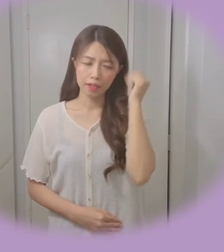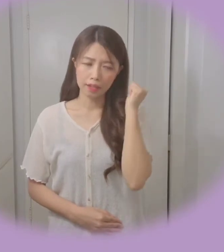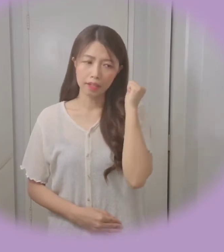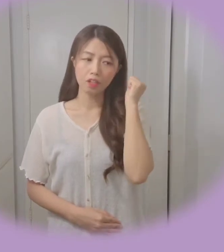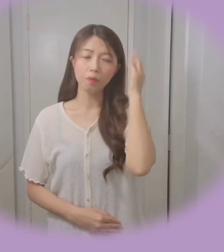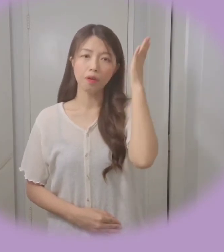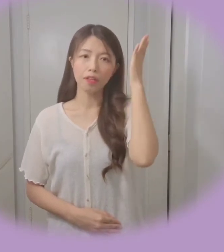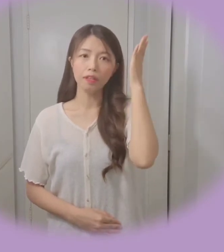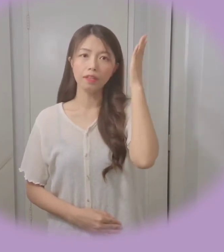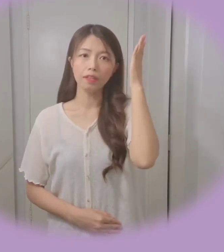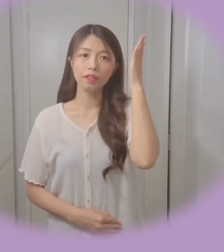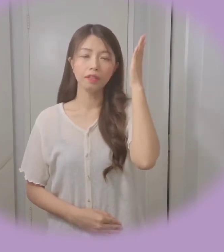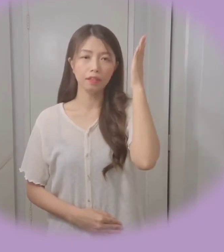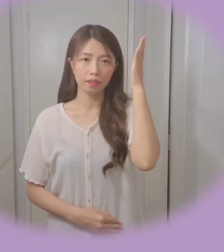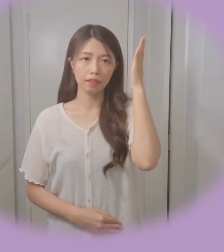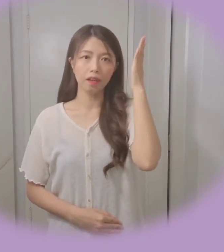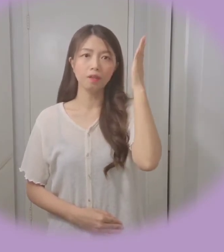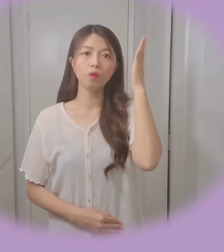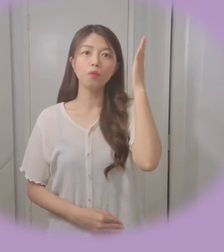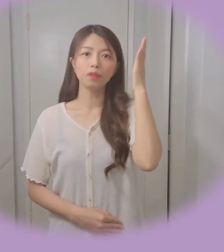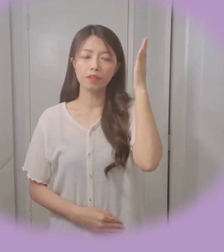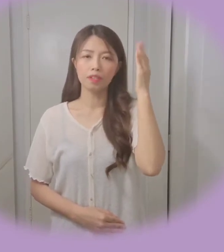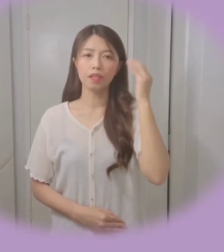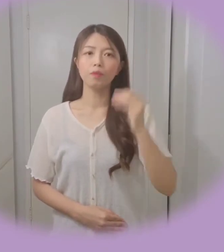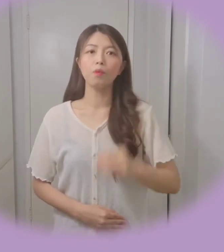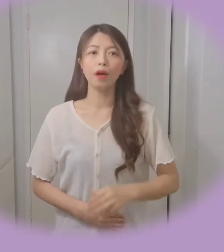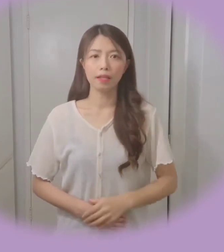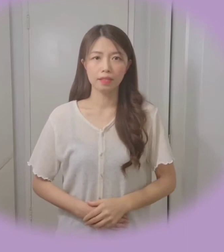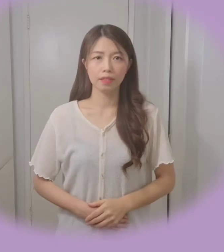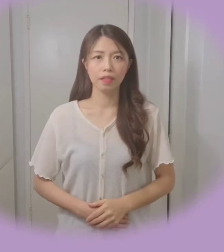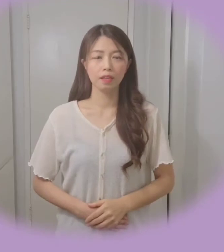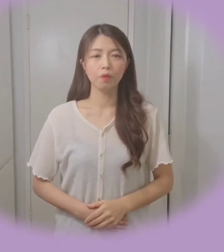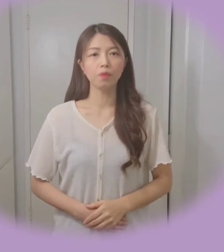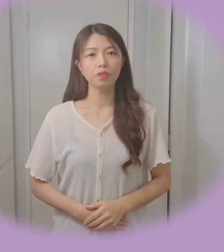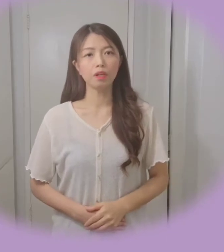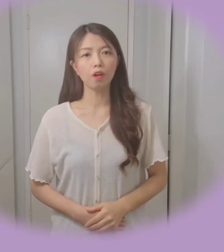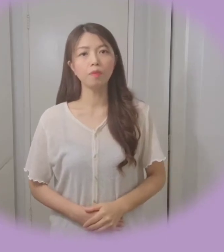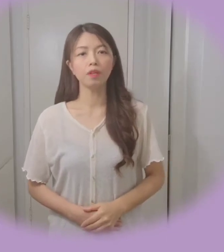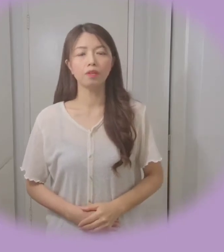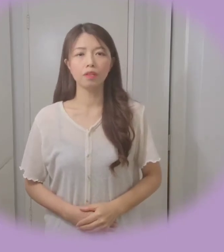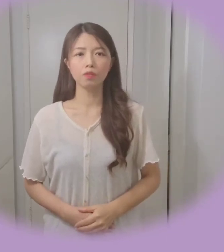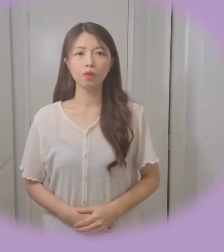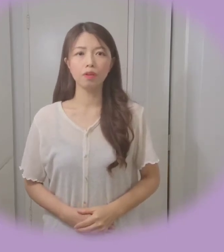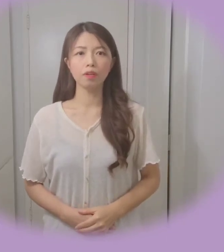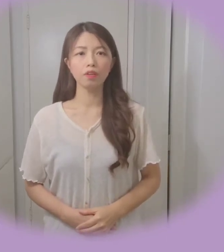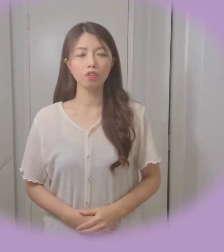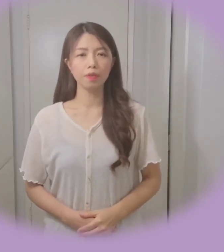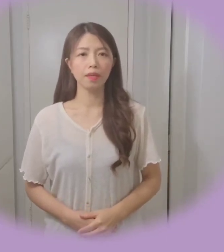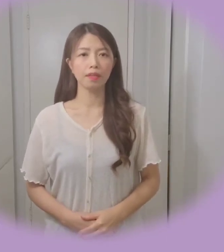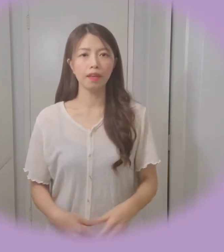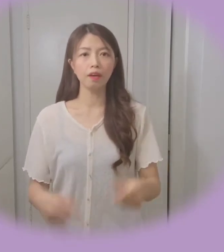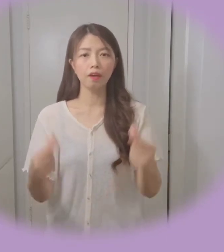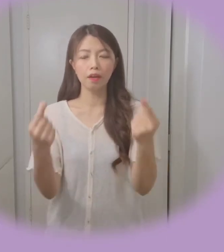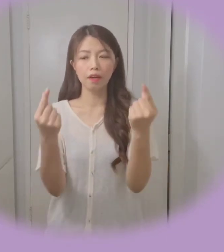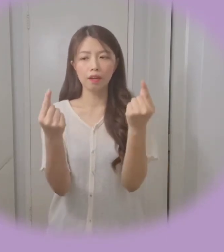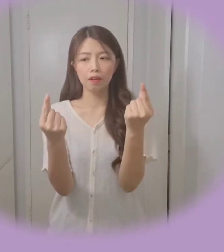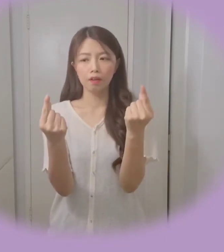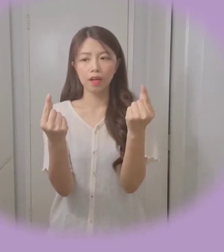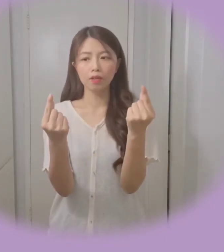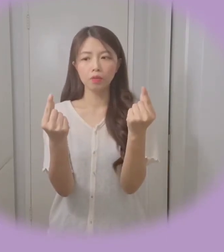그래서 잊어버린 듯, 뭐뭐 듯이, 뭐뭐 같이, 뭐뭐처럼 이런 뜻의 수어를 해주시면